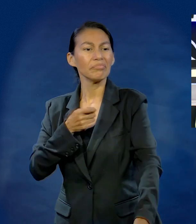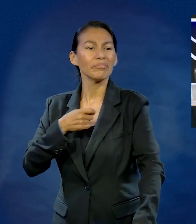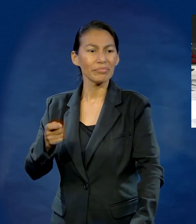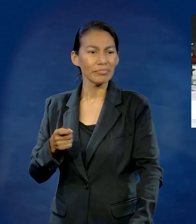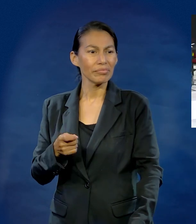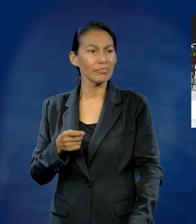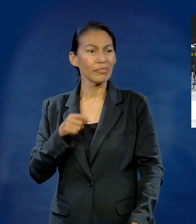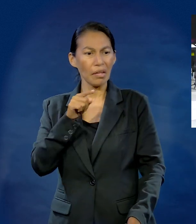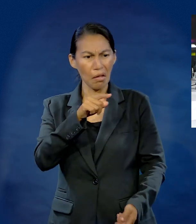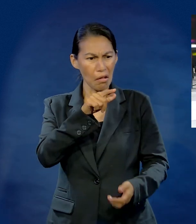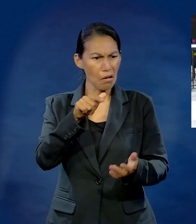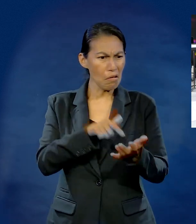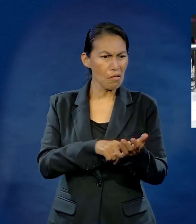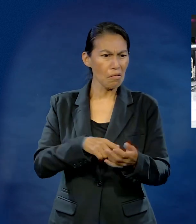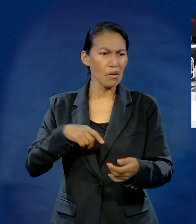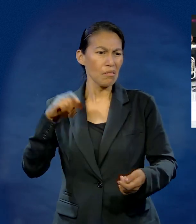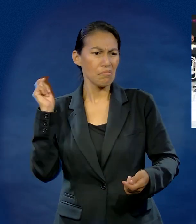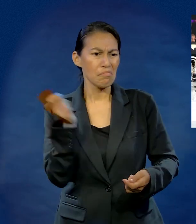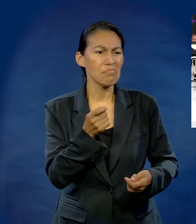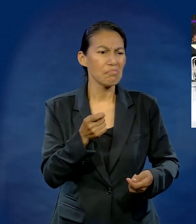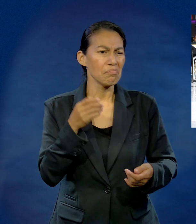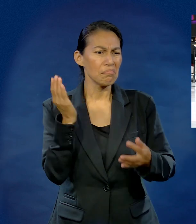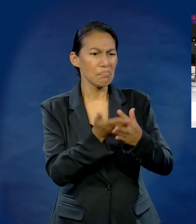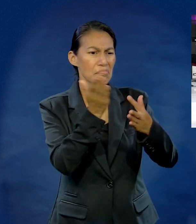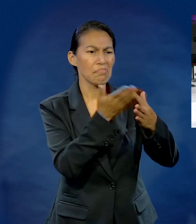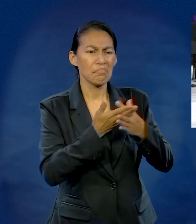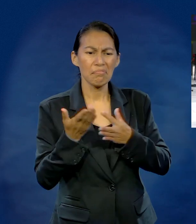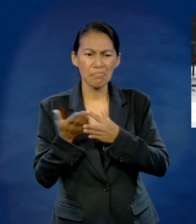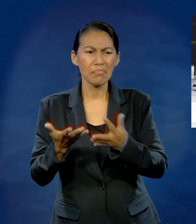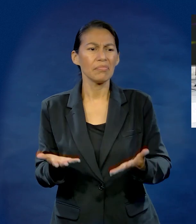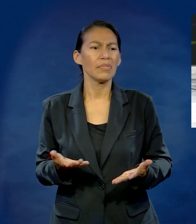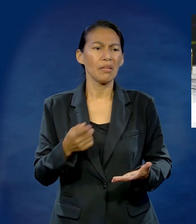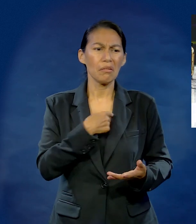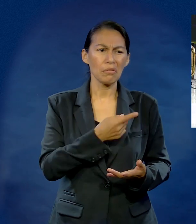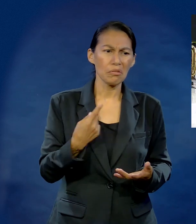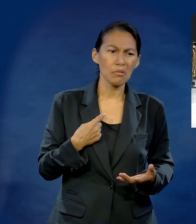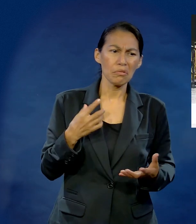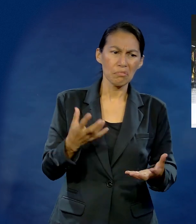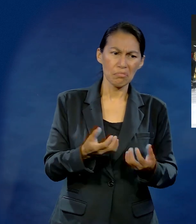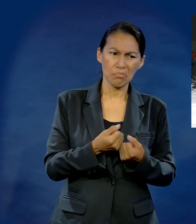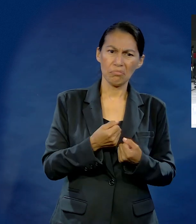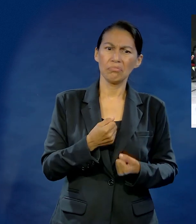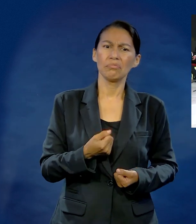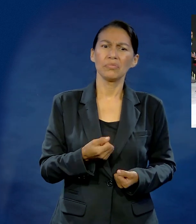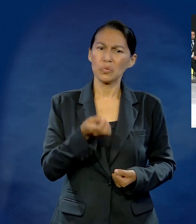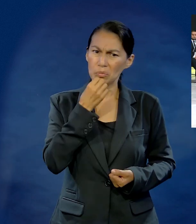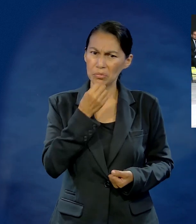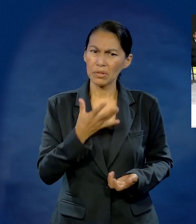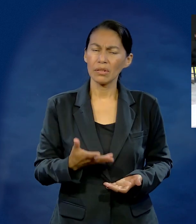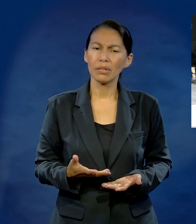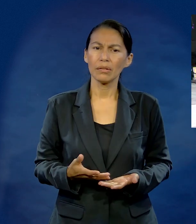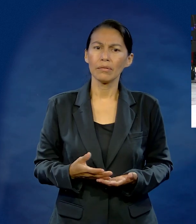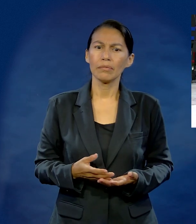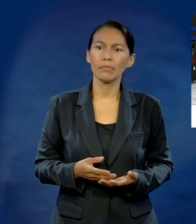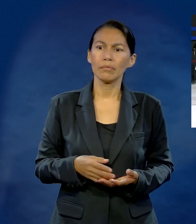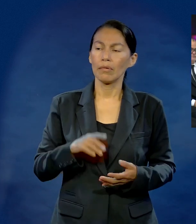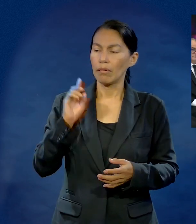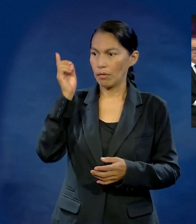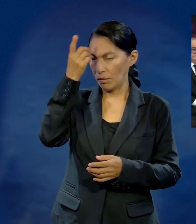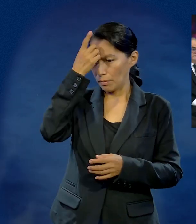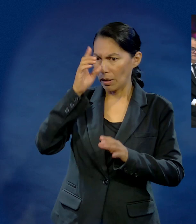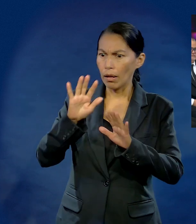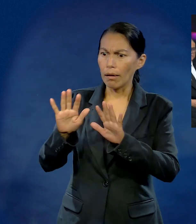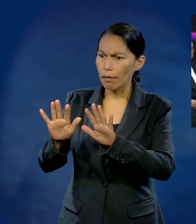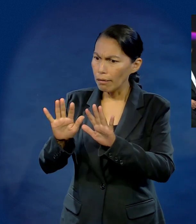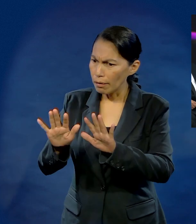Empiezan a faltarle las provisiones y empieza a tener hambre. Y David dice, ¿qué hago? Yo estoy convencido que la gente a su alrededor